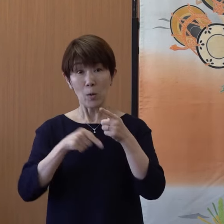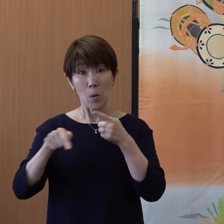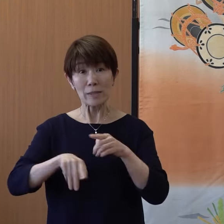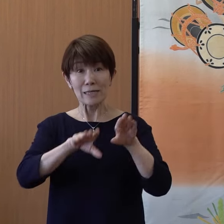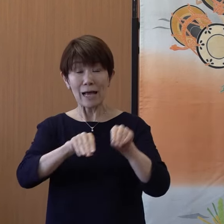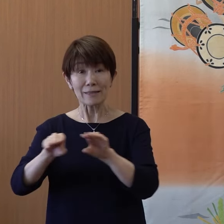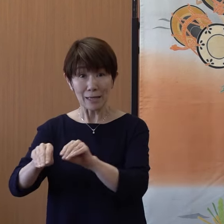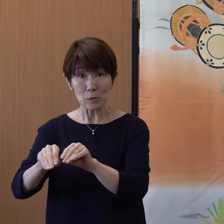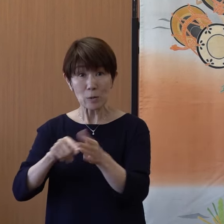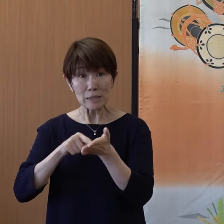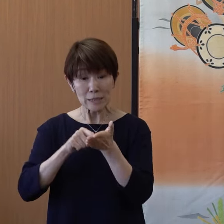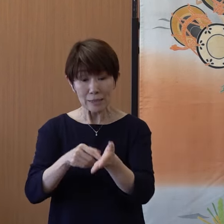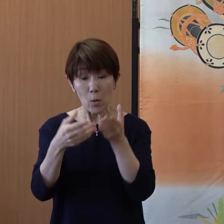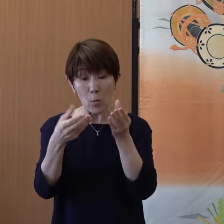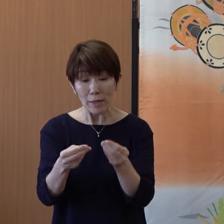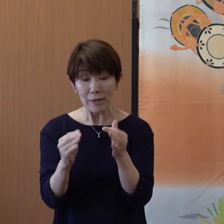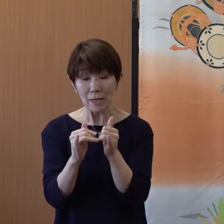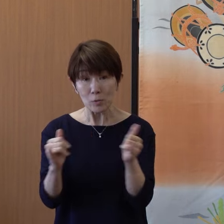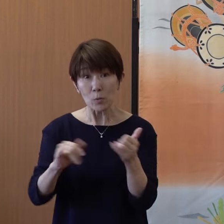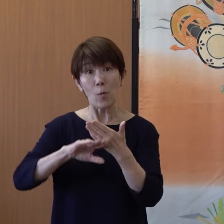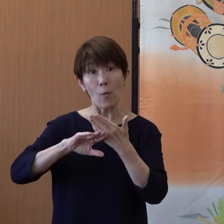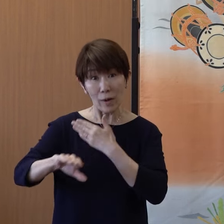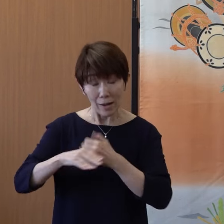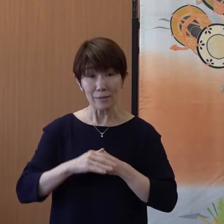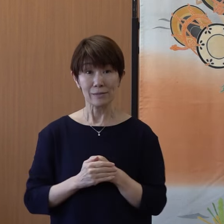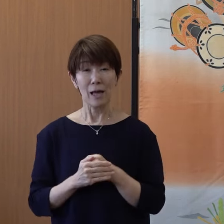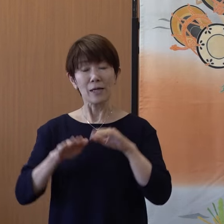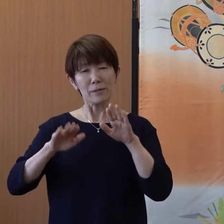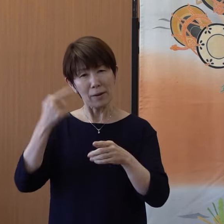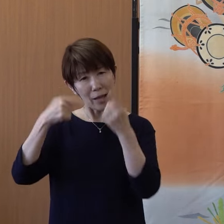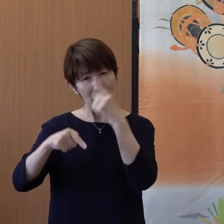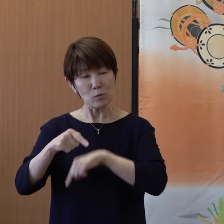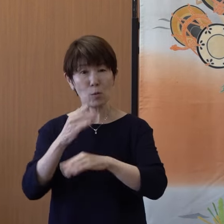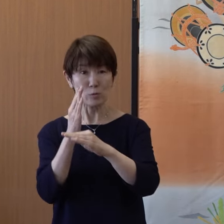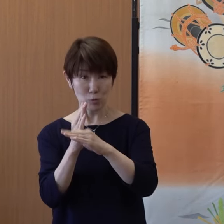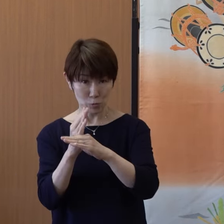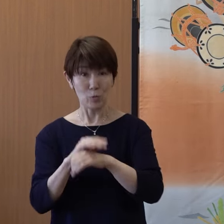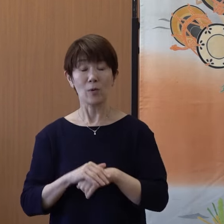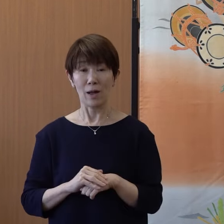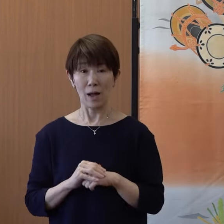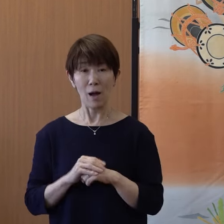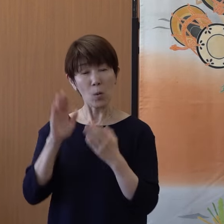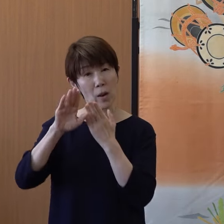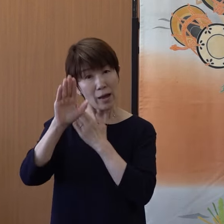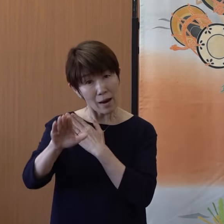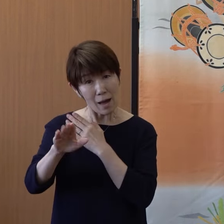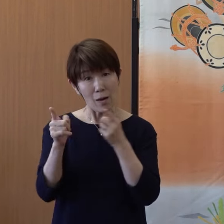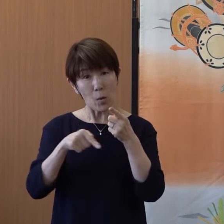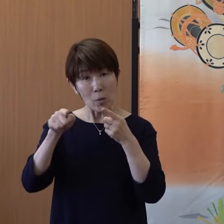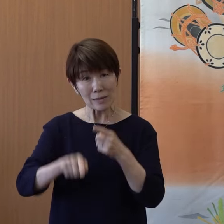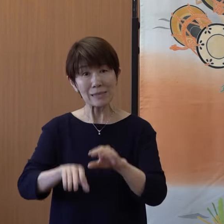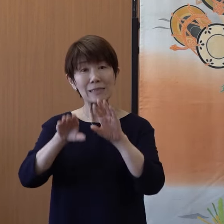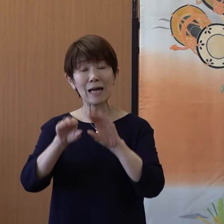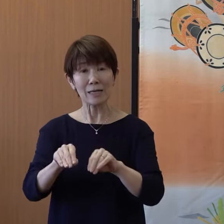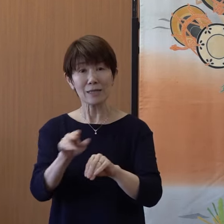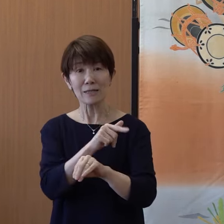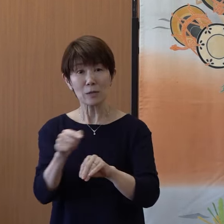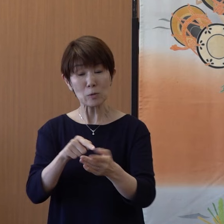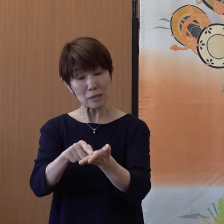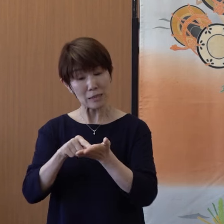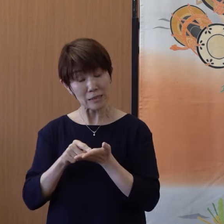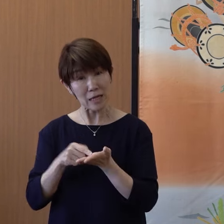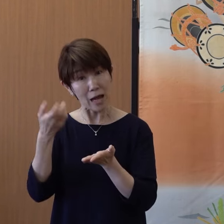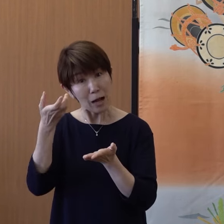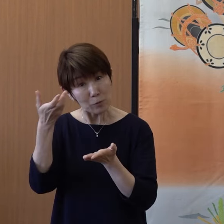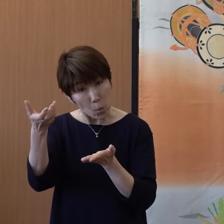を申請済みの方に加え現在検討中の方など今後公費解体等の申請が見込まれ